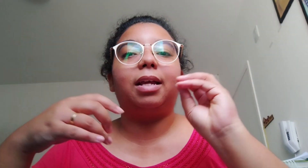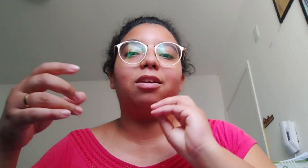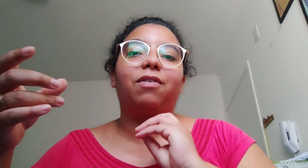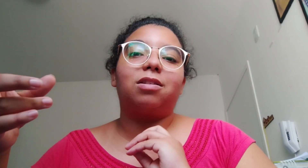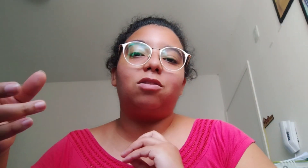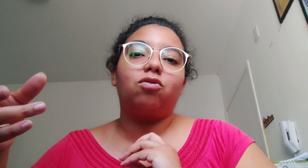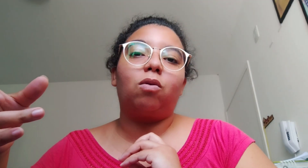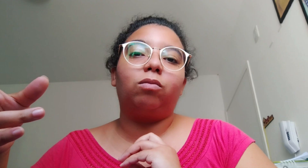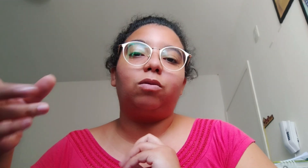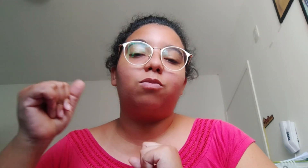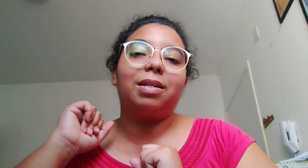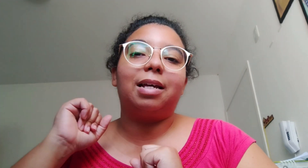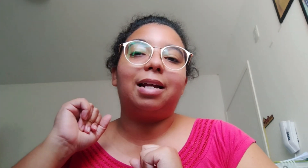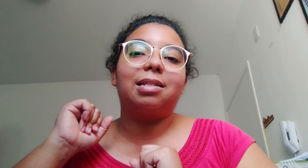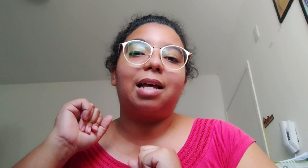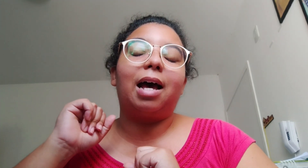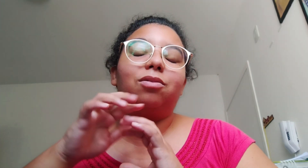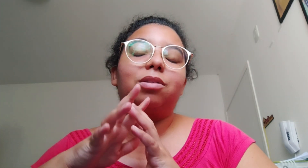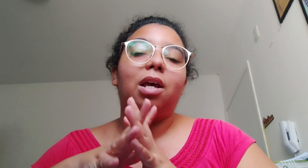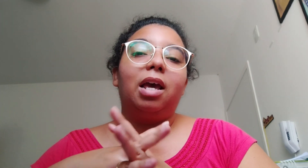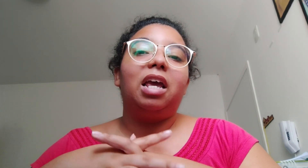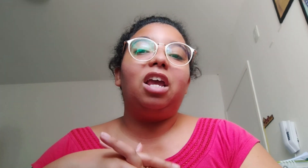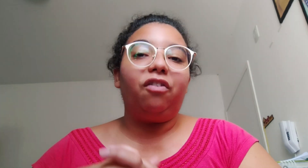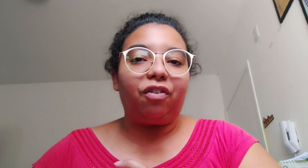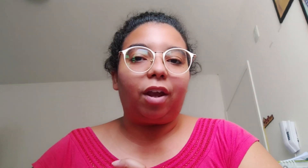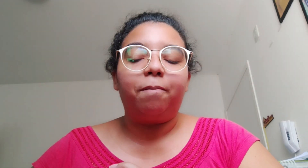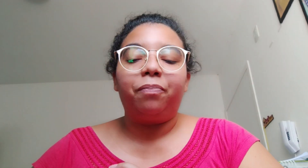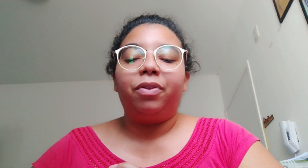que fazem os conteúdos mais engraçados, enfim.